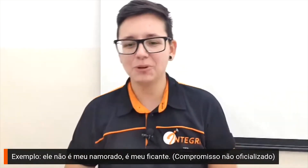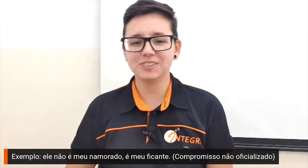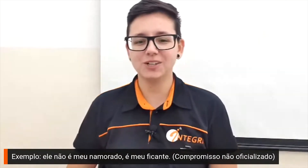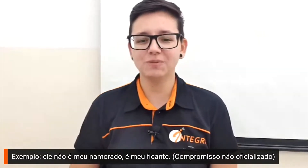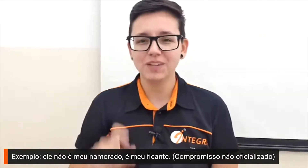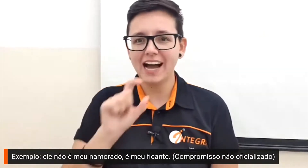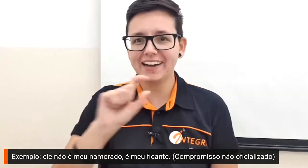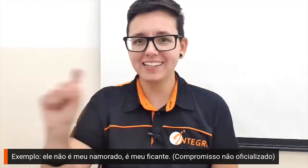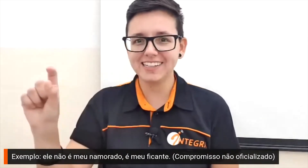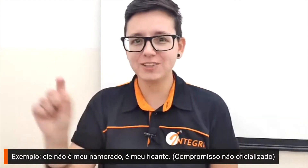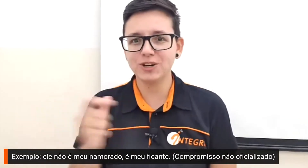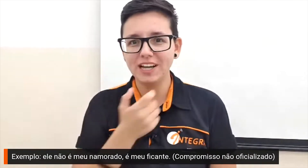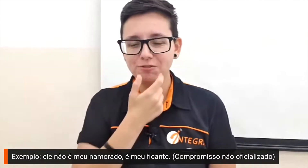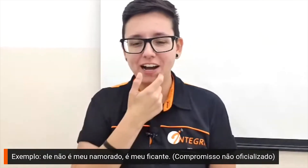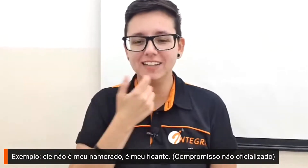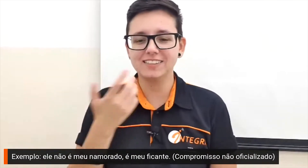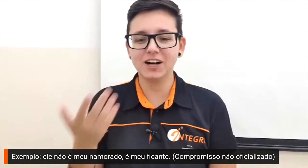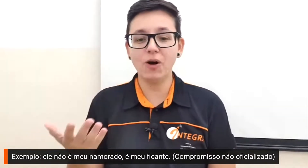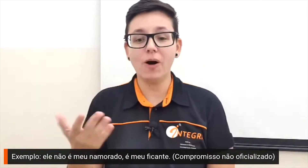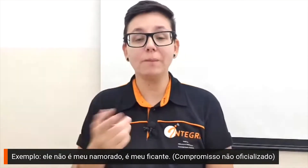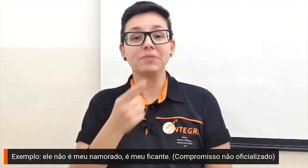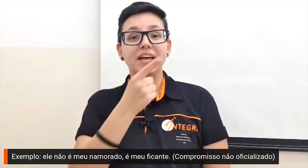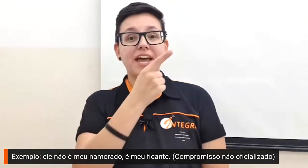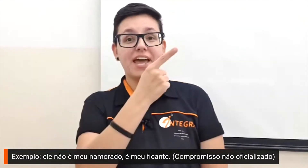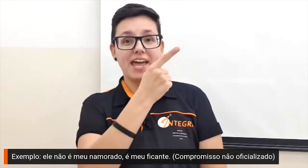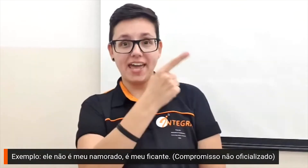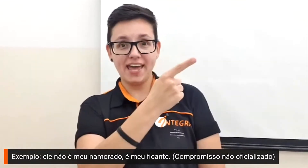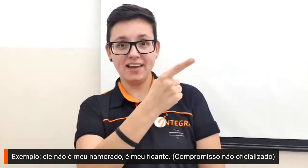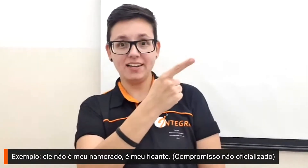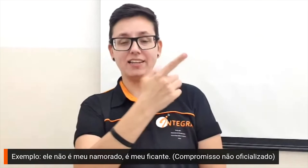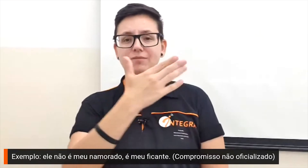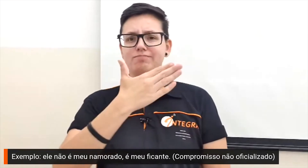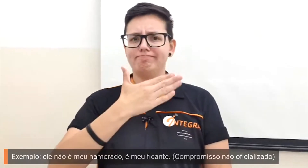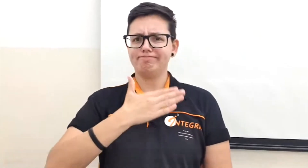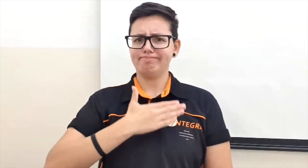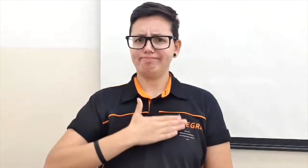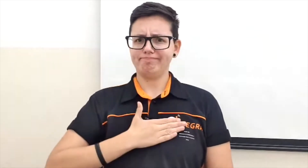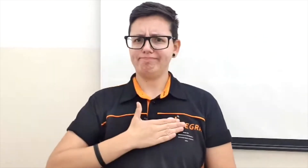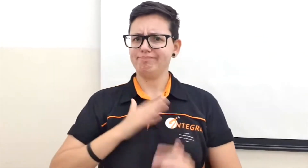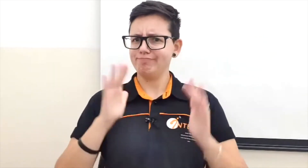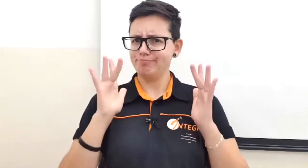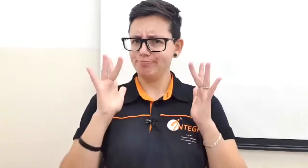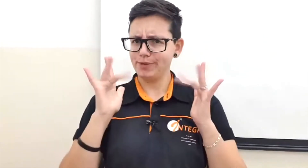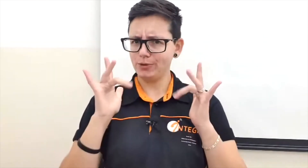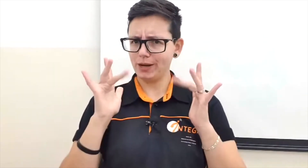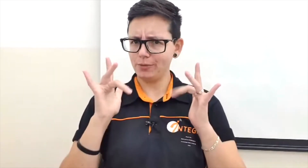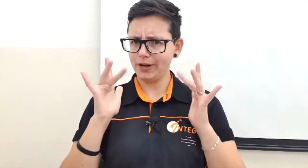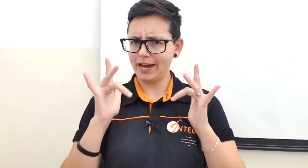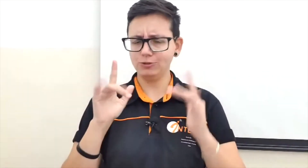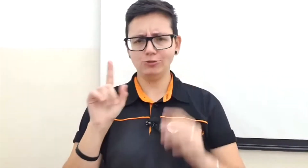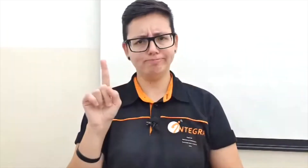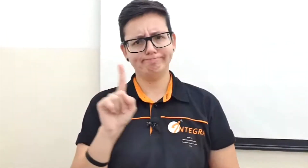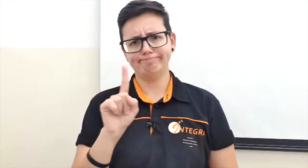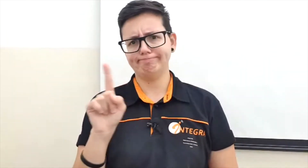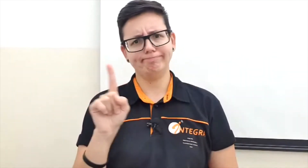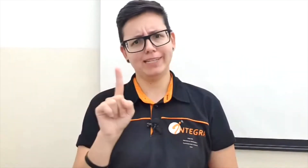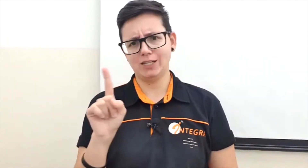produção acrescentou aí a frase. Então, ó, ele, meu namorado, não.